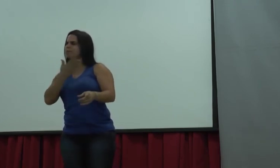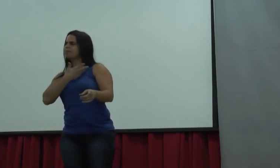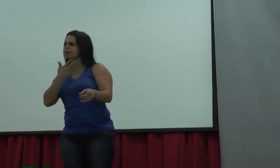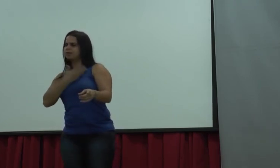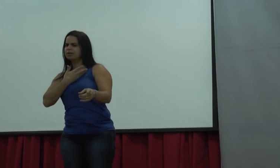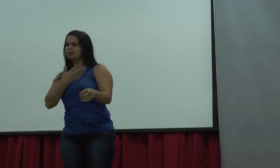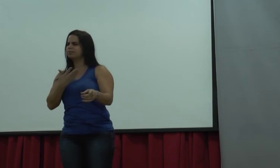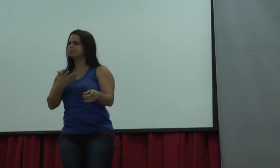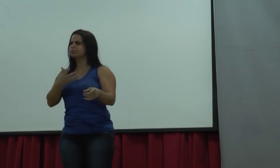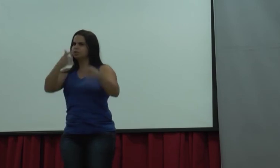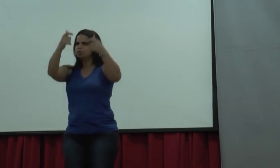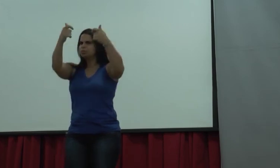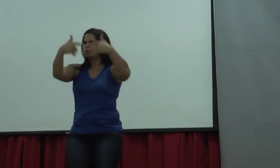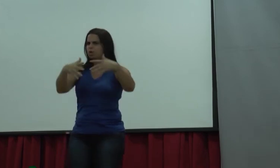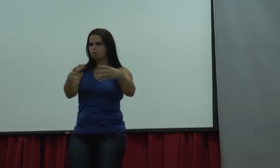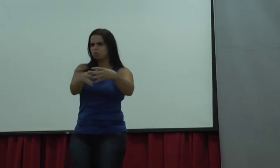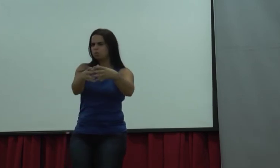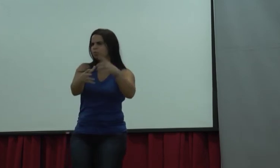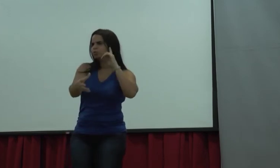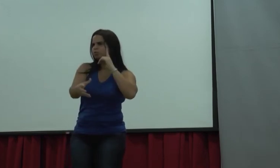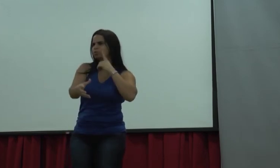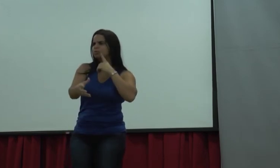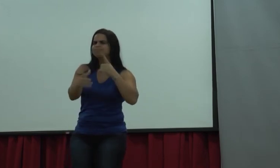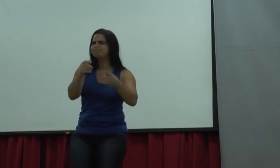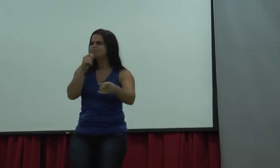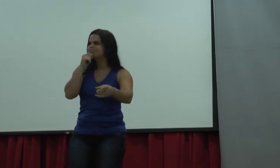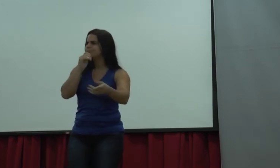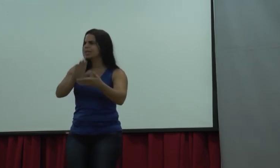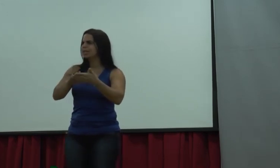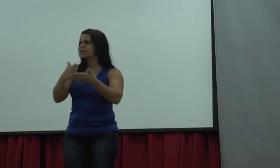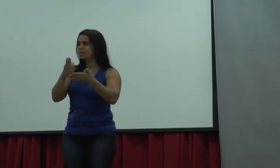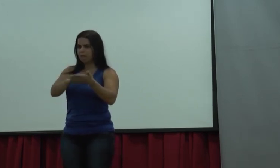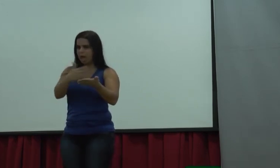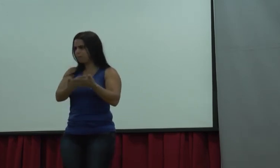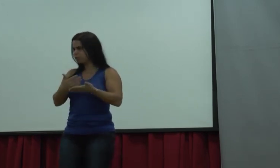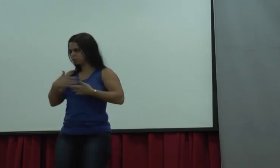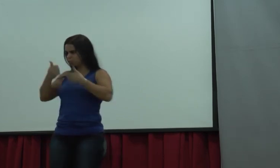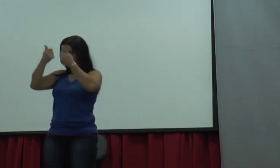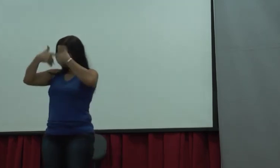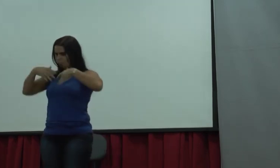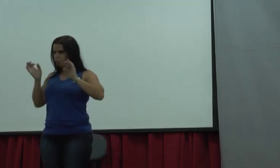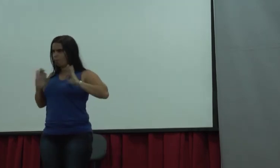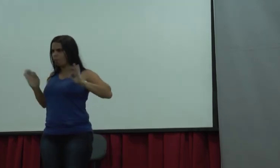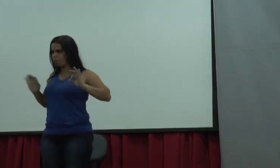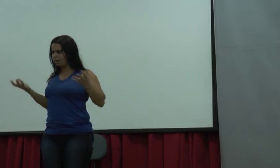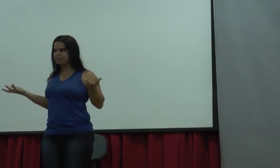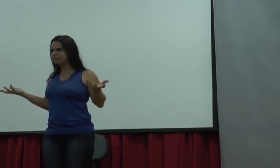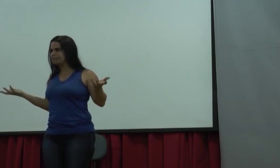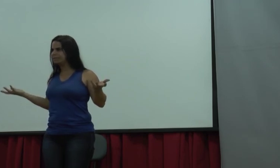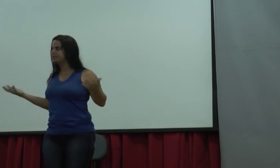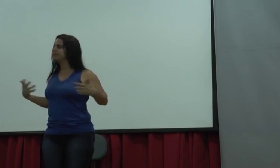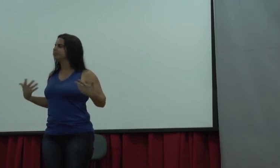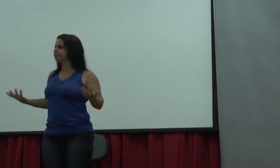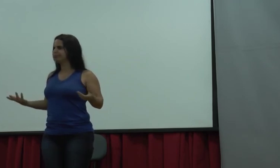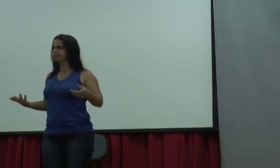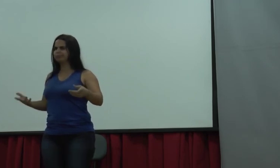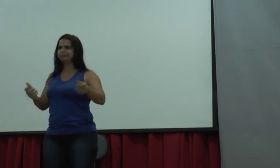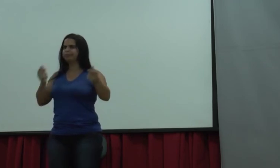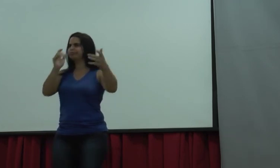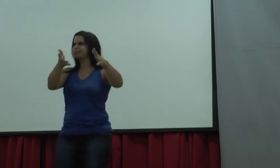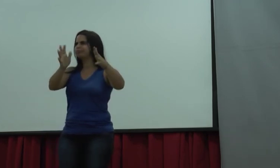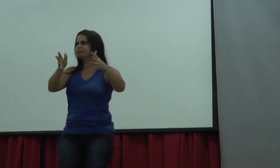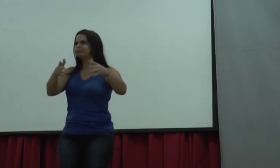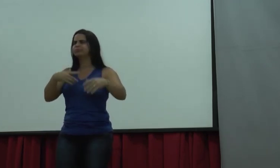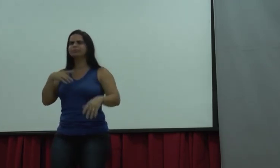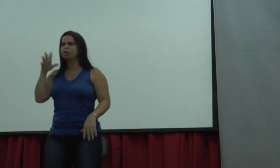explicando o mundo dos surdos, sempre um intérprete explicasse para a gente, teve umas amigas que falaram: olha, eu entendi,